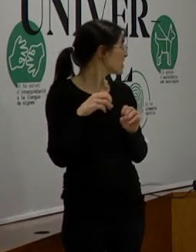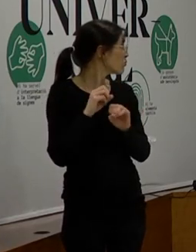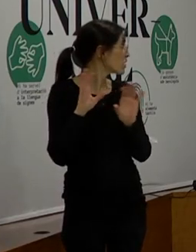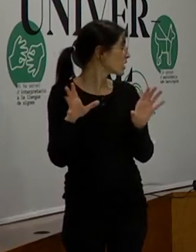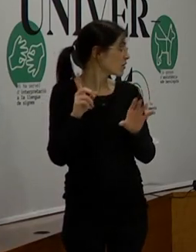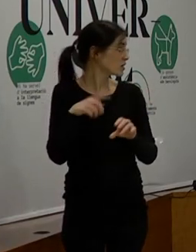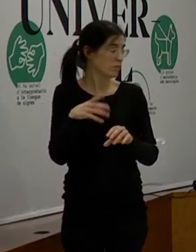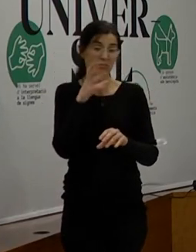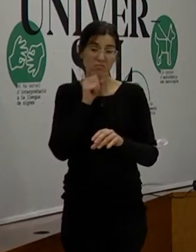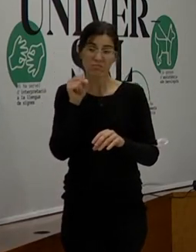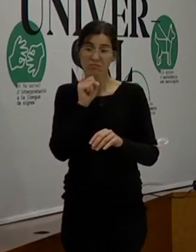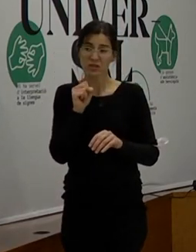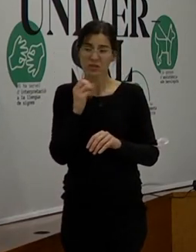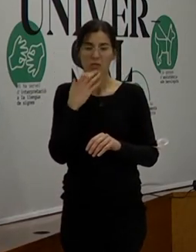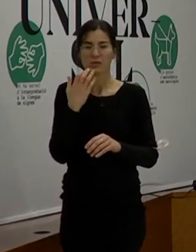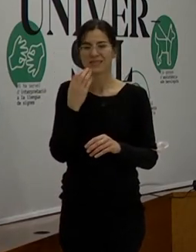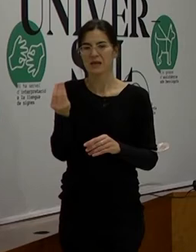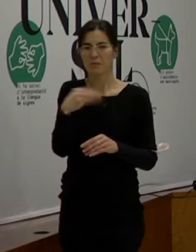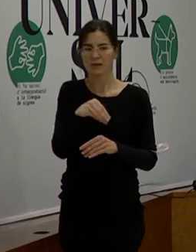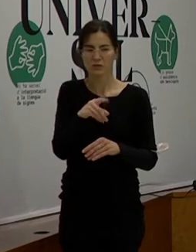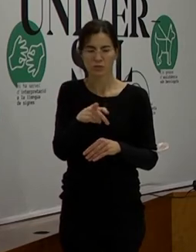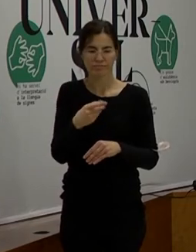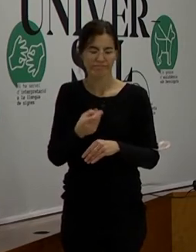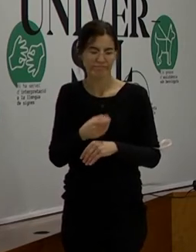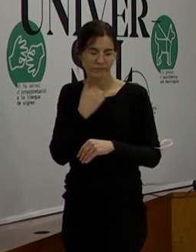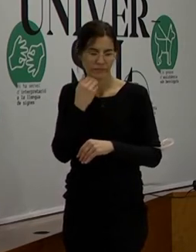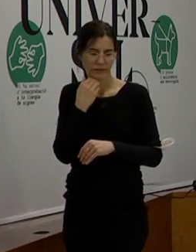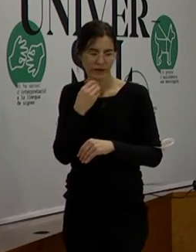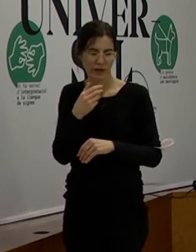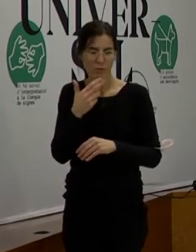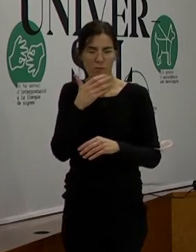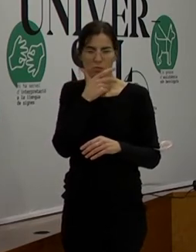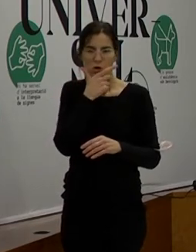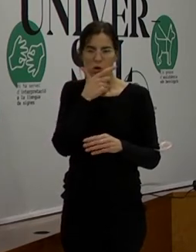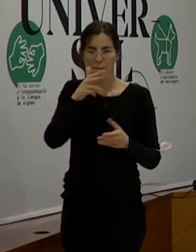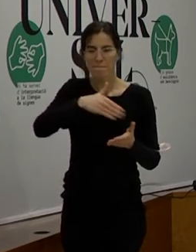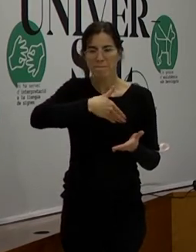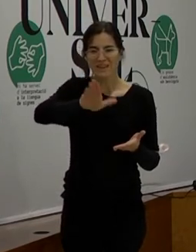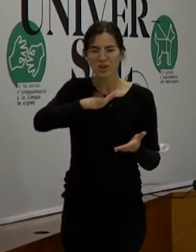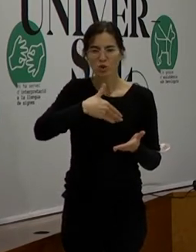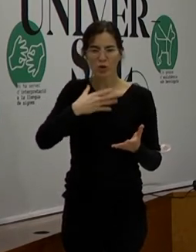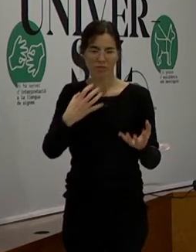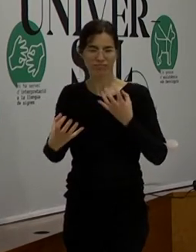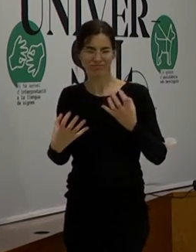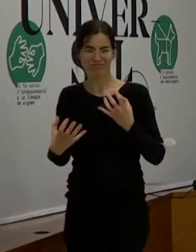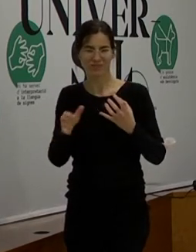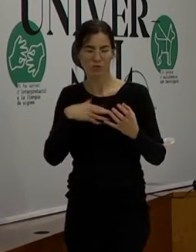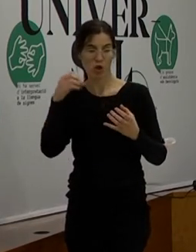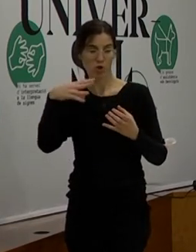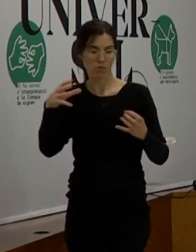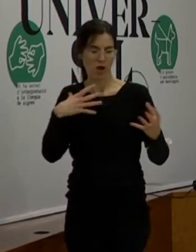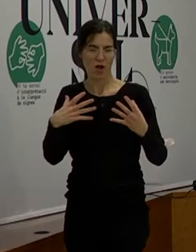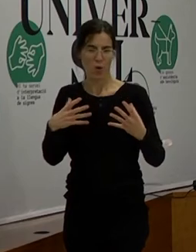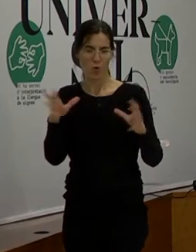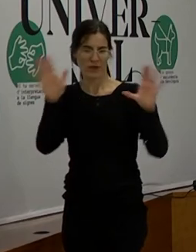a més li poses, això ja seria la pera, una pintura fotoluminiscente de noche,